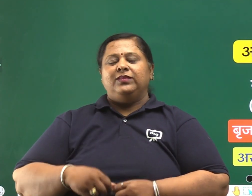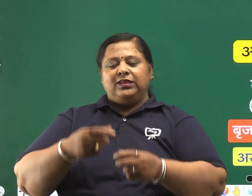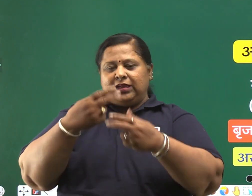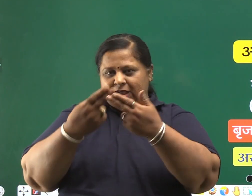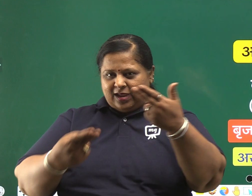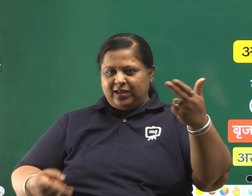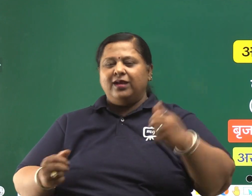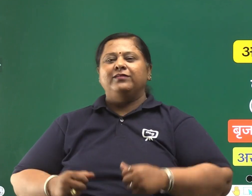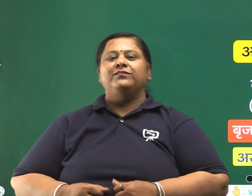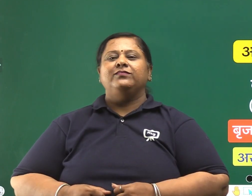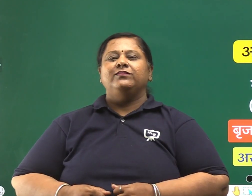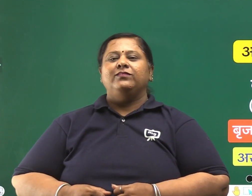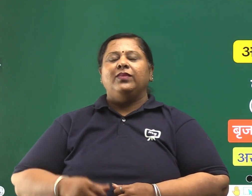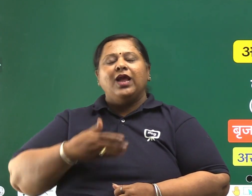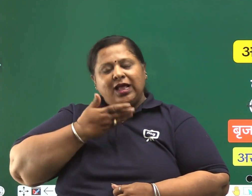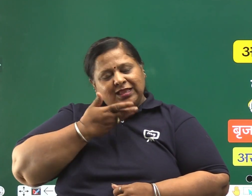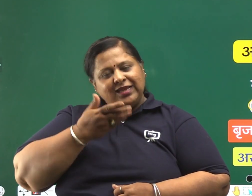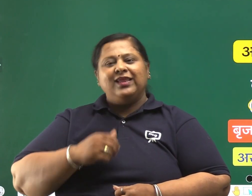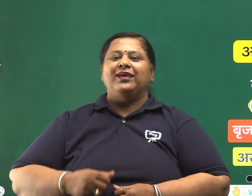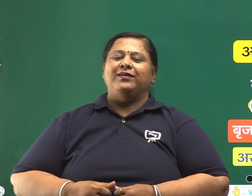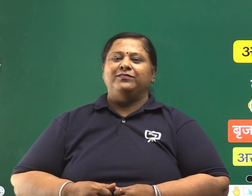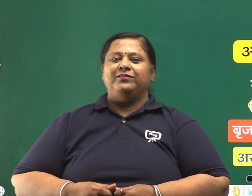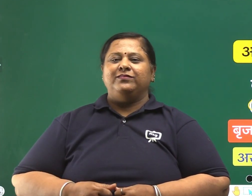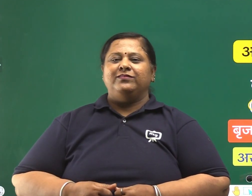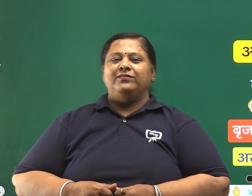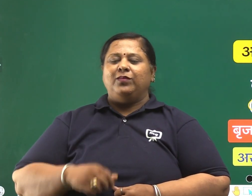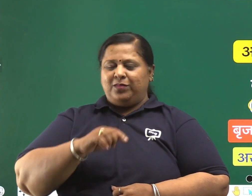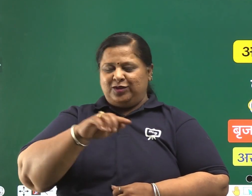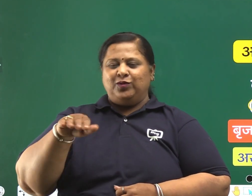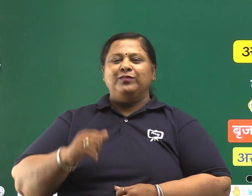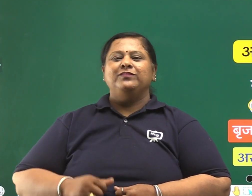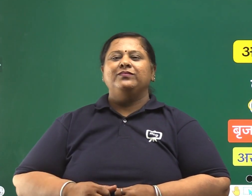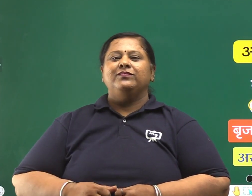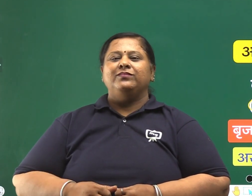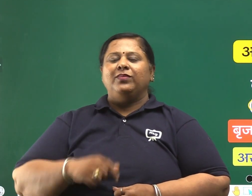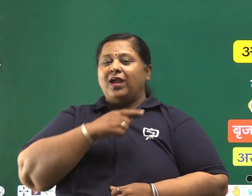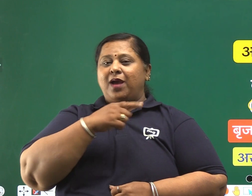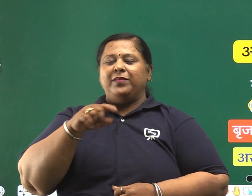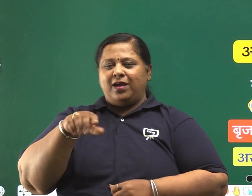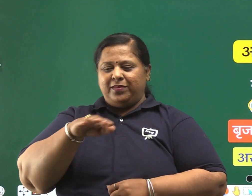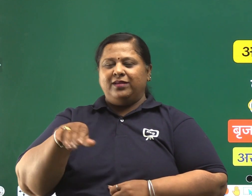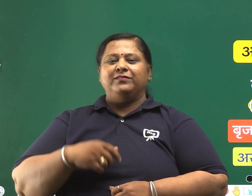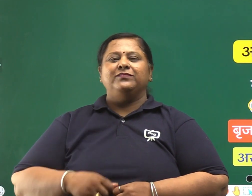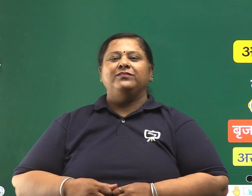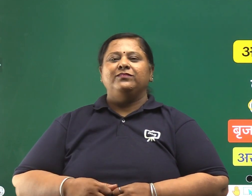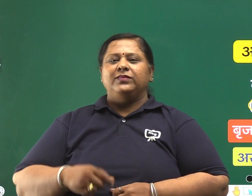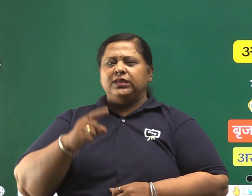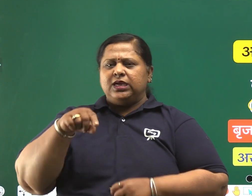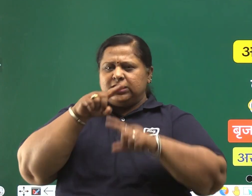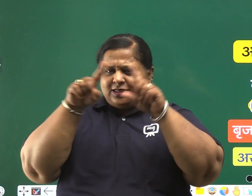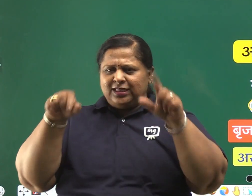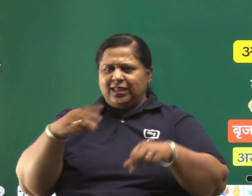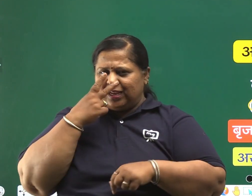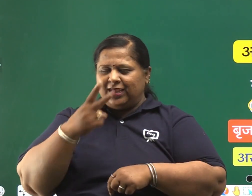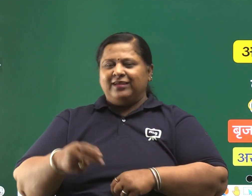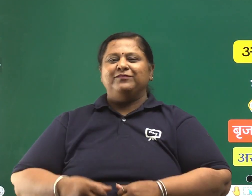का अध्ययन करेंगे। बच्चों, आप यहाँ पर यह चित्र देख रहे